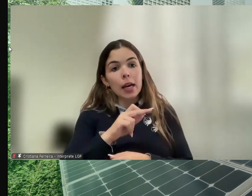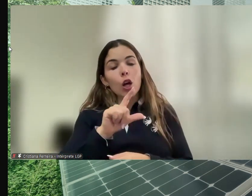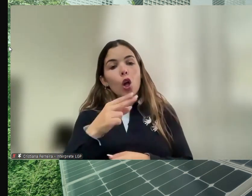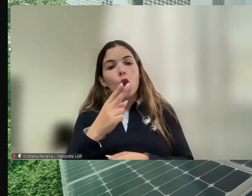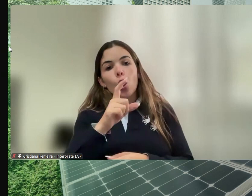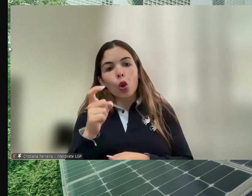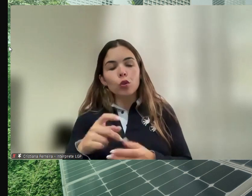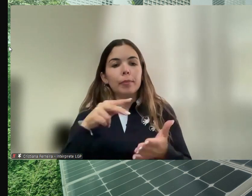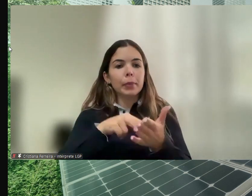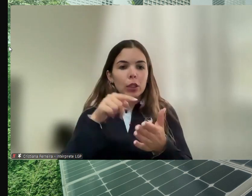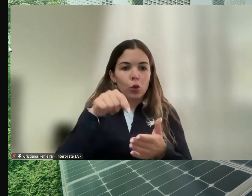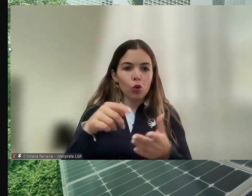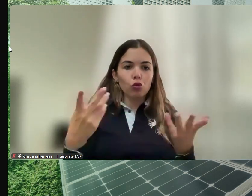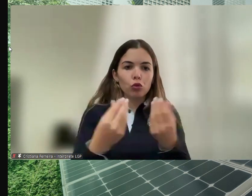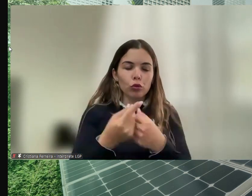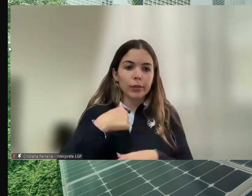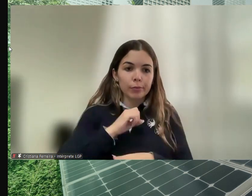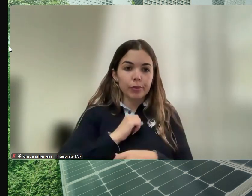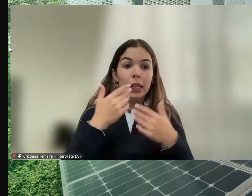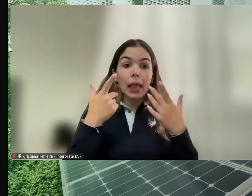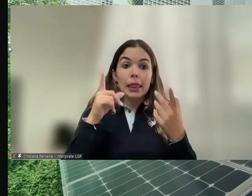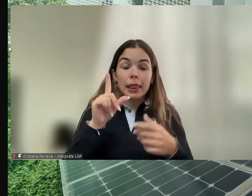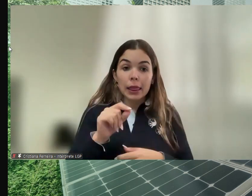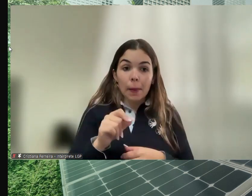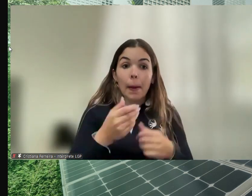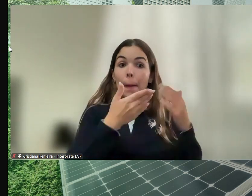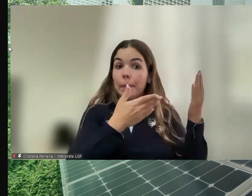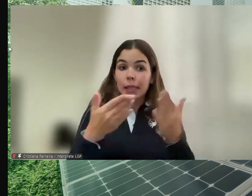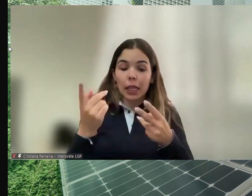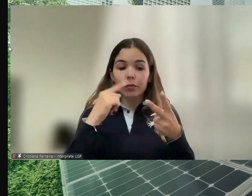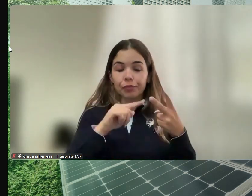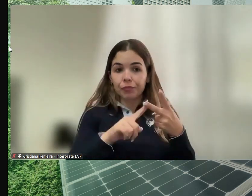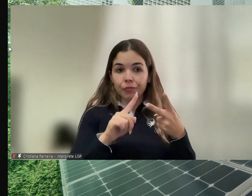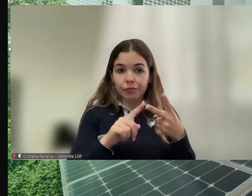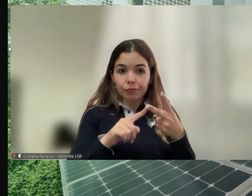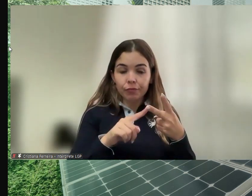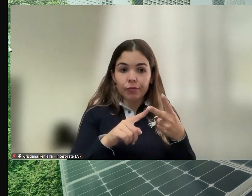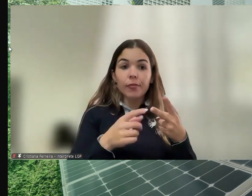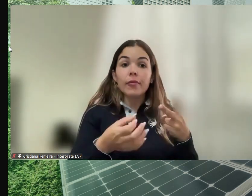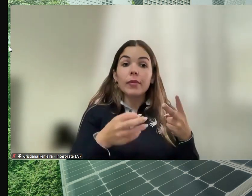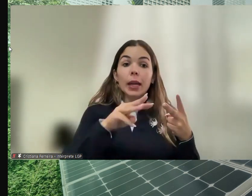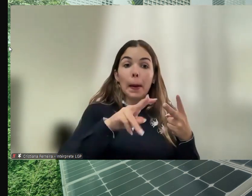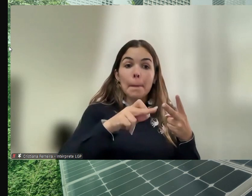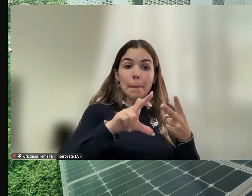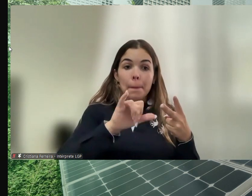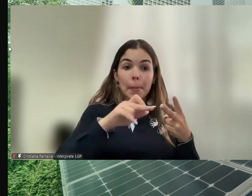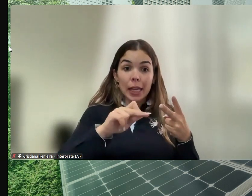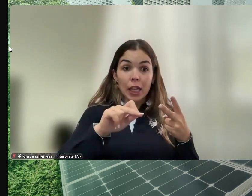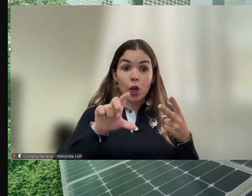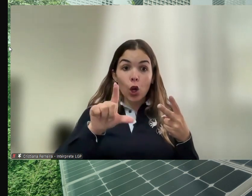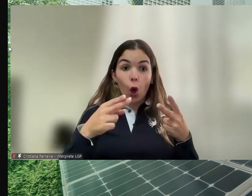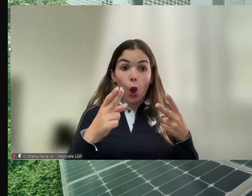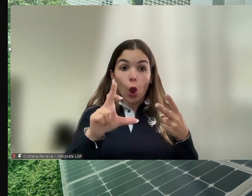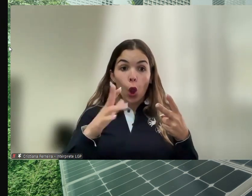hoje. E passo de imediato também aqui a apresentar a nossa oradora Maria de Lourdes Serpa de